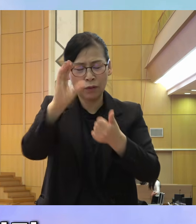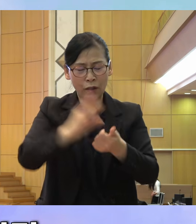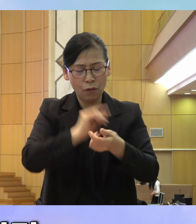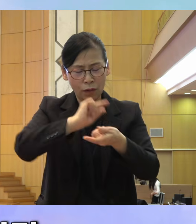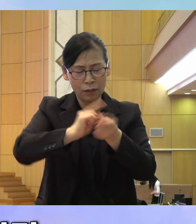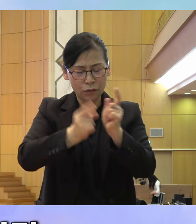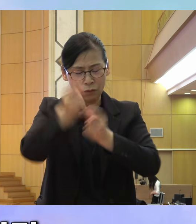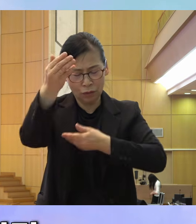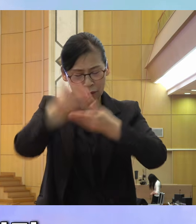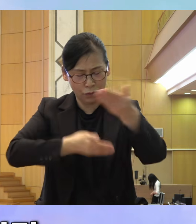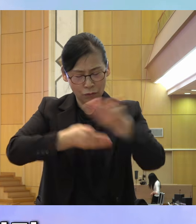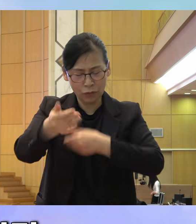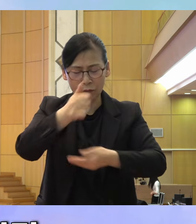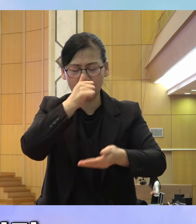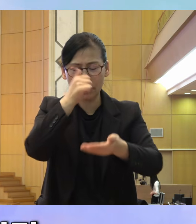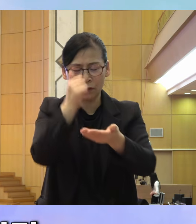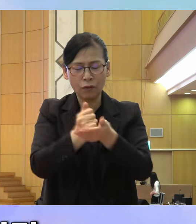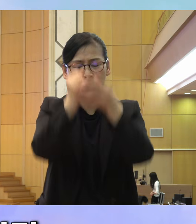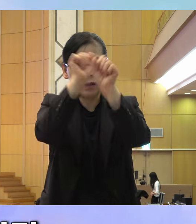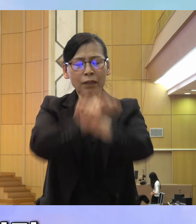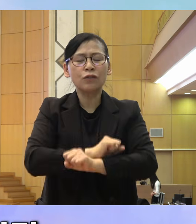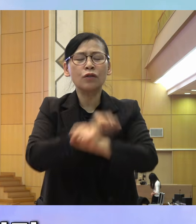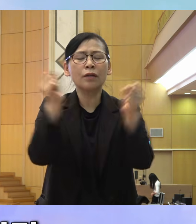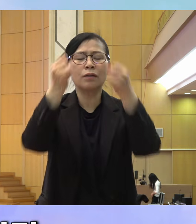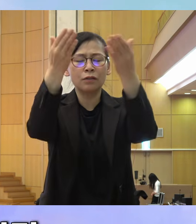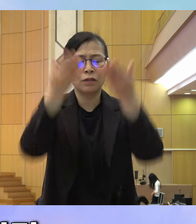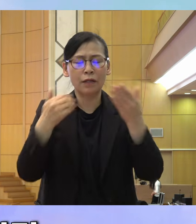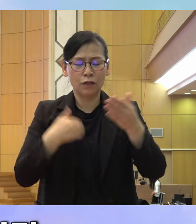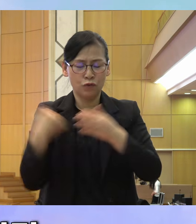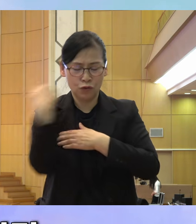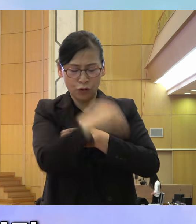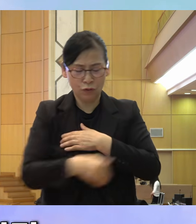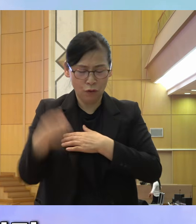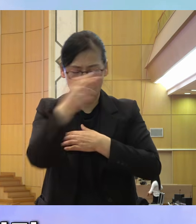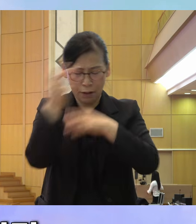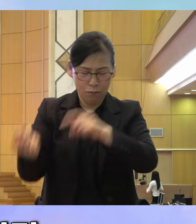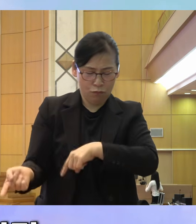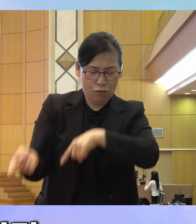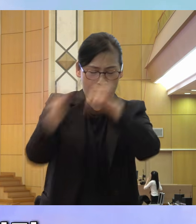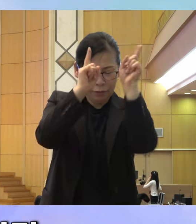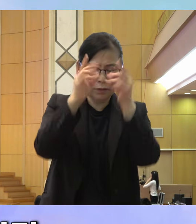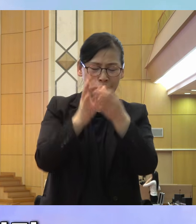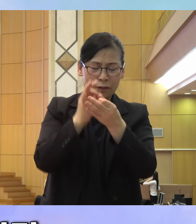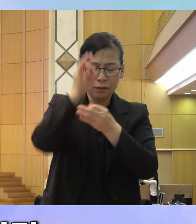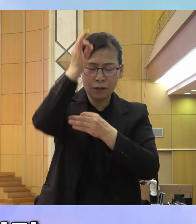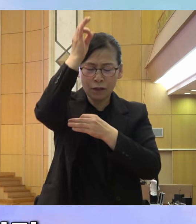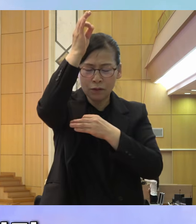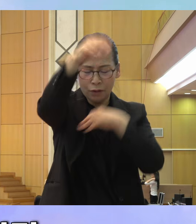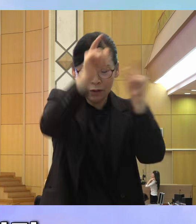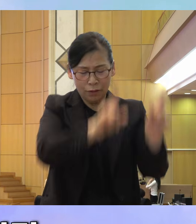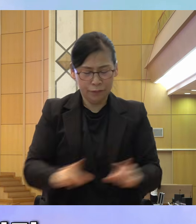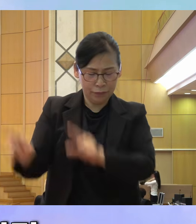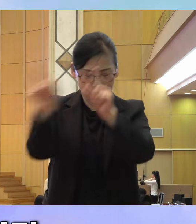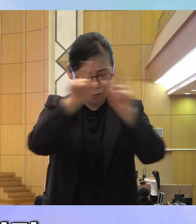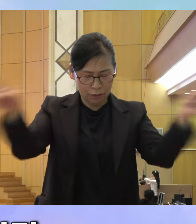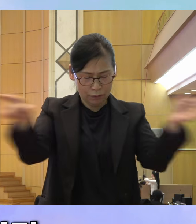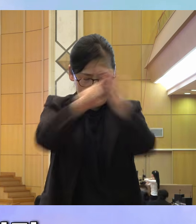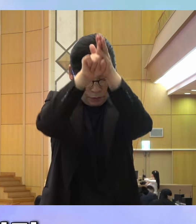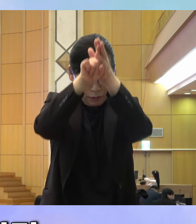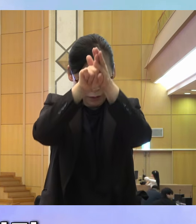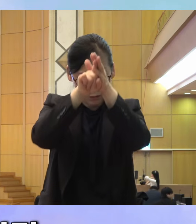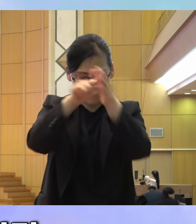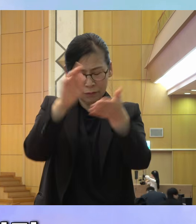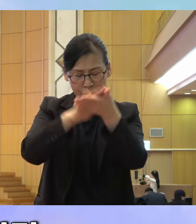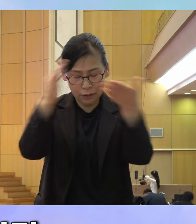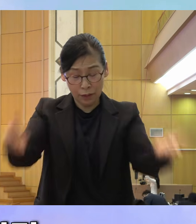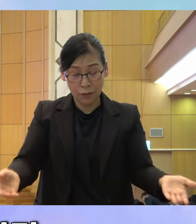거룩한 공예와 성도가 서로 교통하는 것과 죄를 사하여 주시는 것과 몸이 다시 사는 것과 영원히